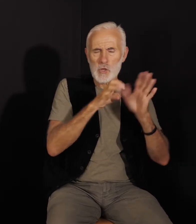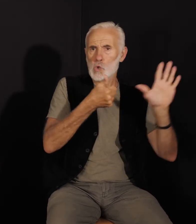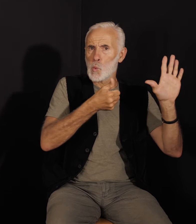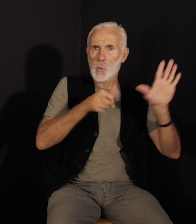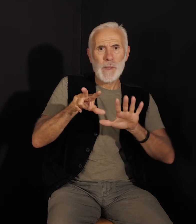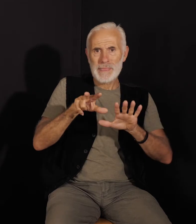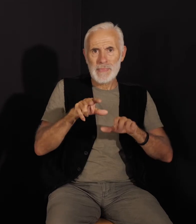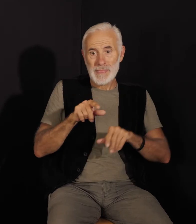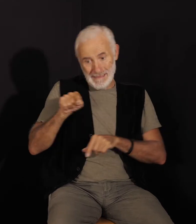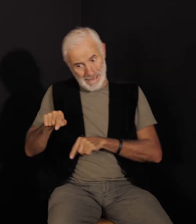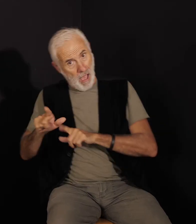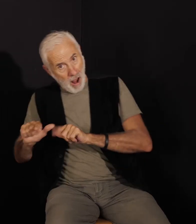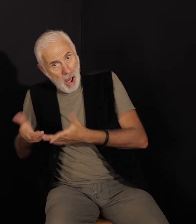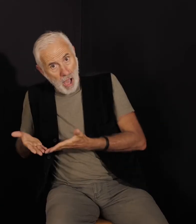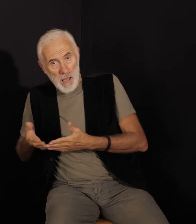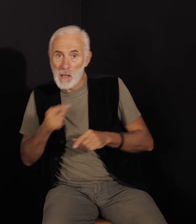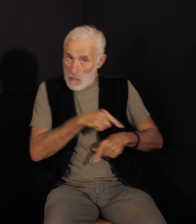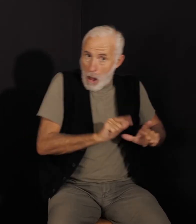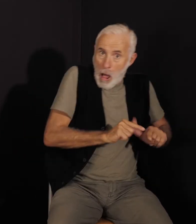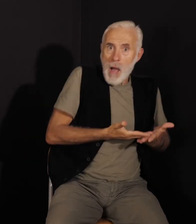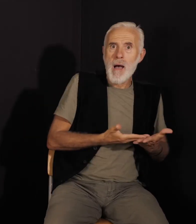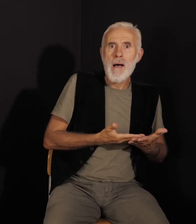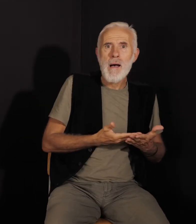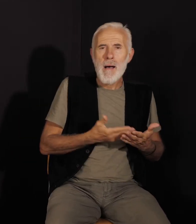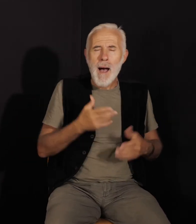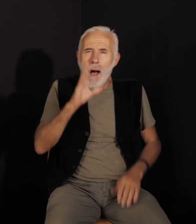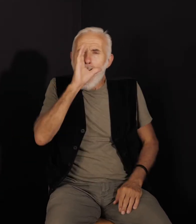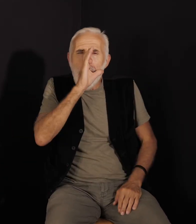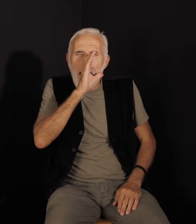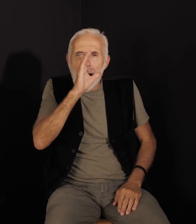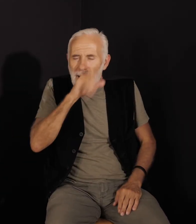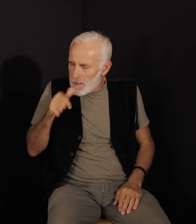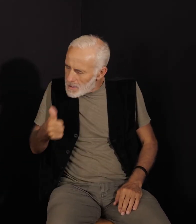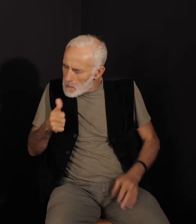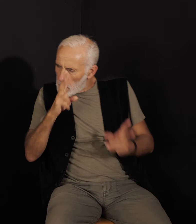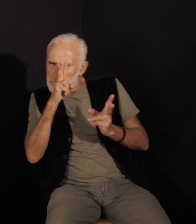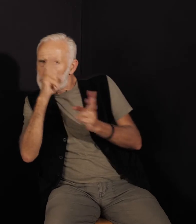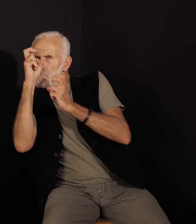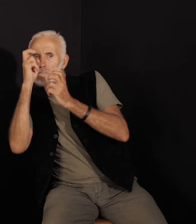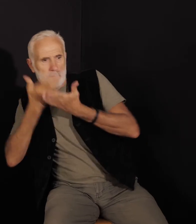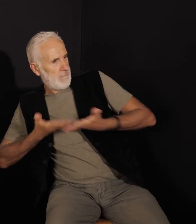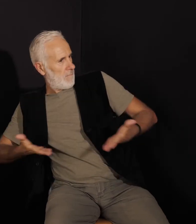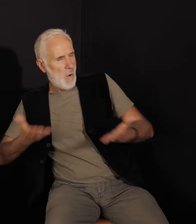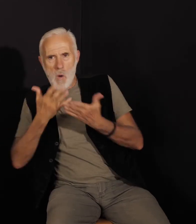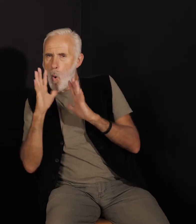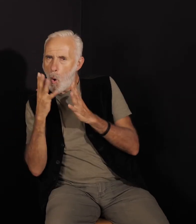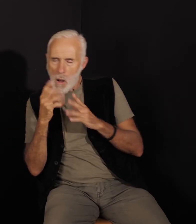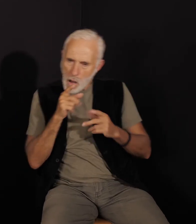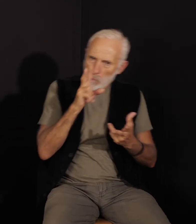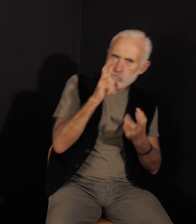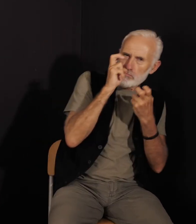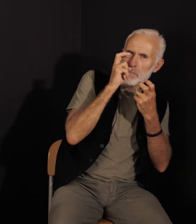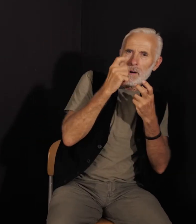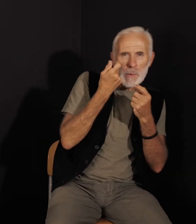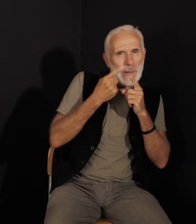présents. Et c'est assez intéressant de voir le parallèle, comment tous les deux ont perçu les choses de manière un peu